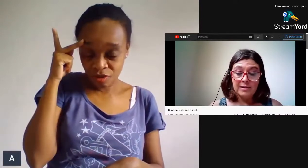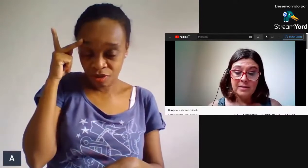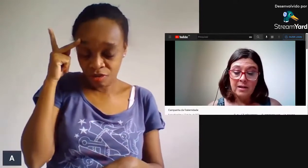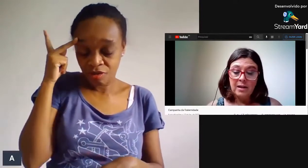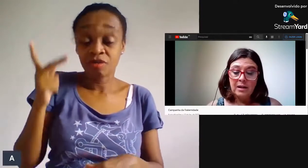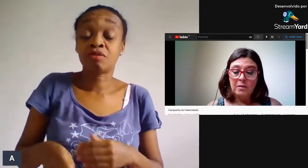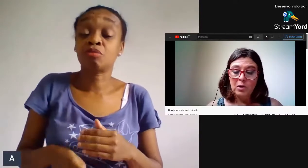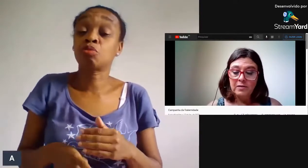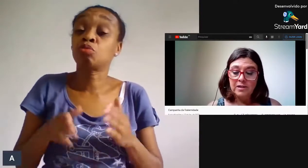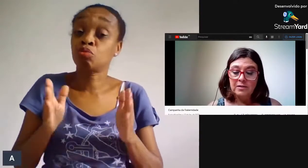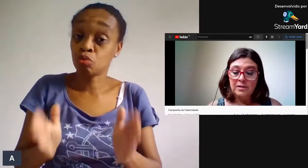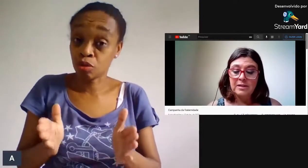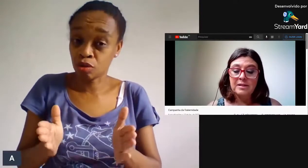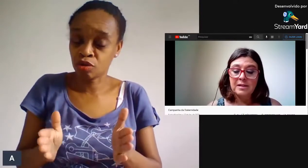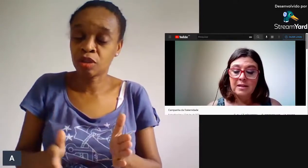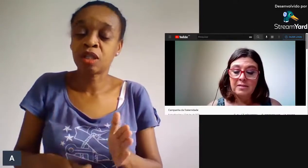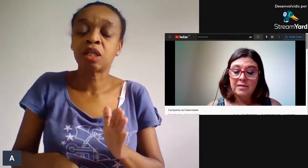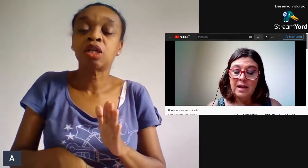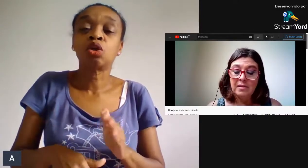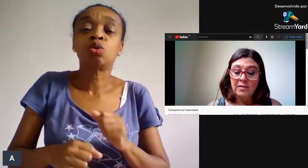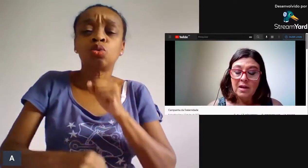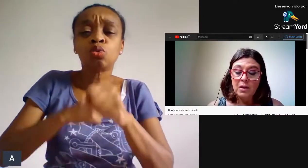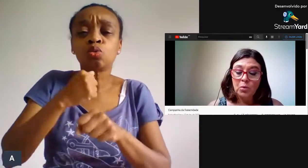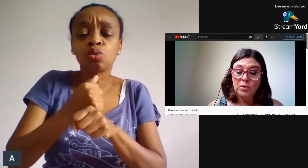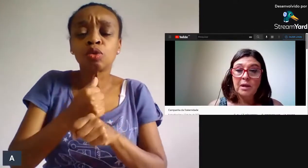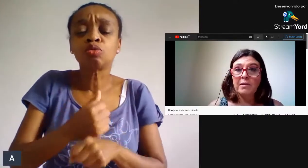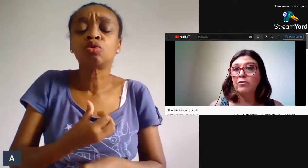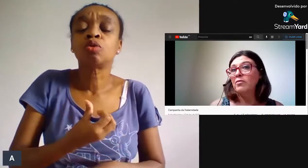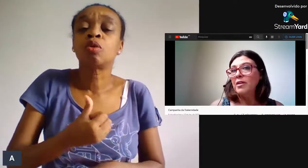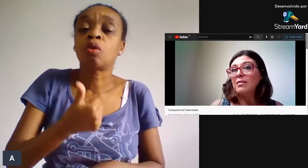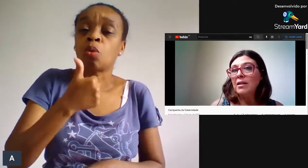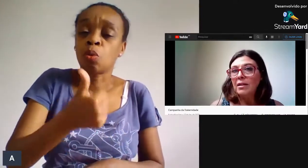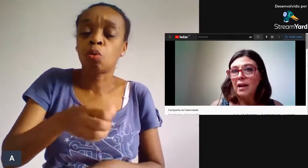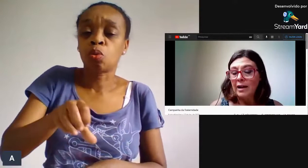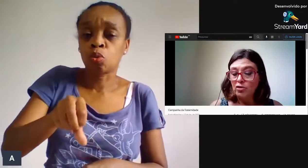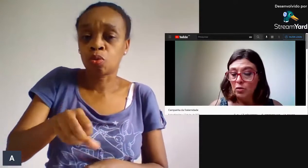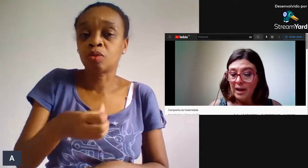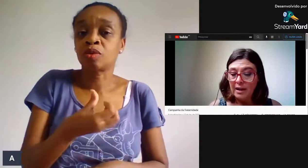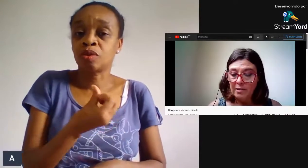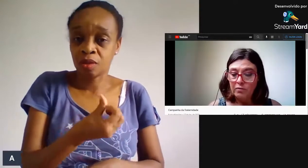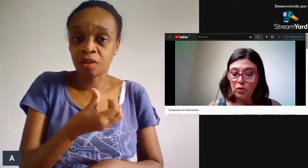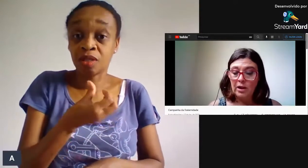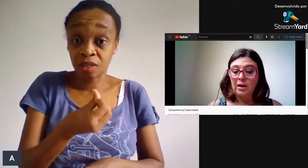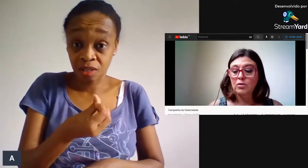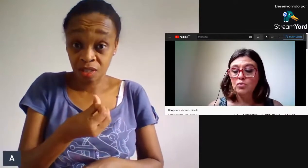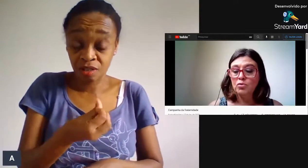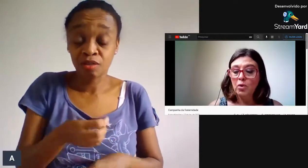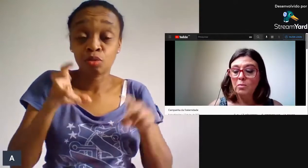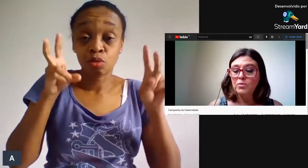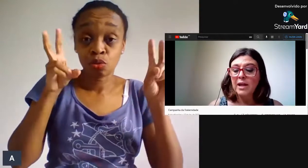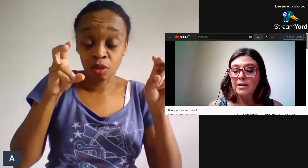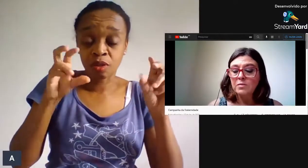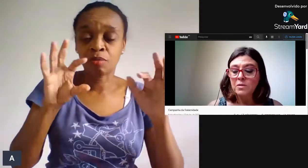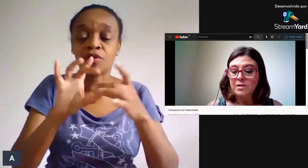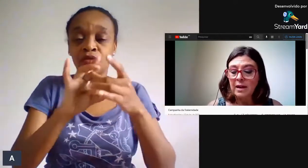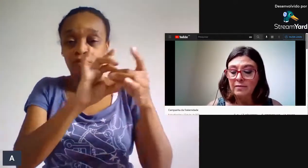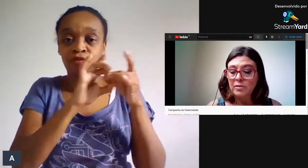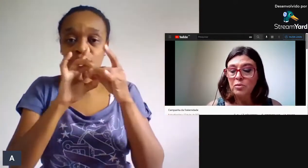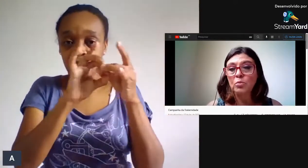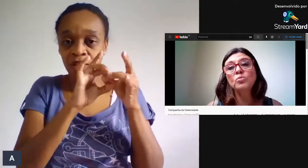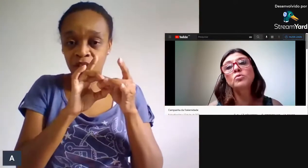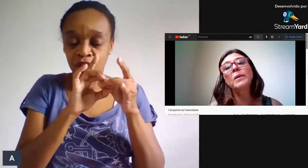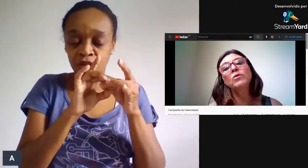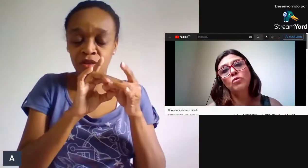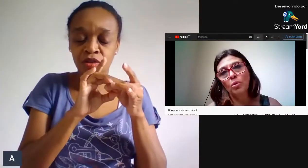nova fase, em 1966, o tema foi fraternidade e o lema foi: somos